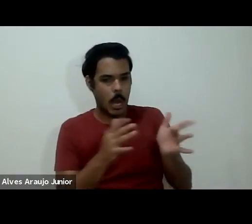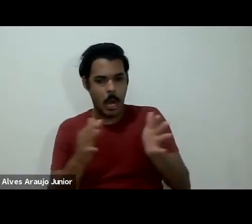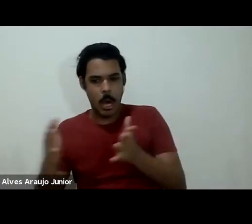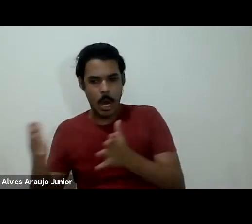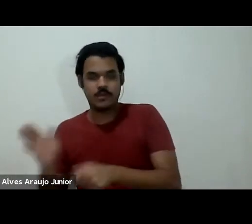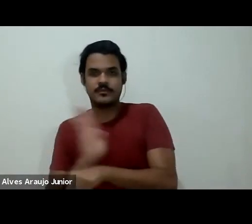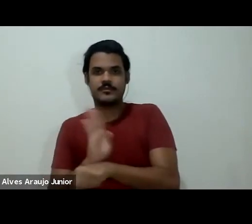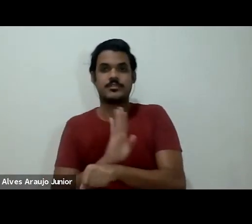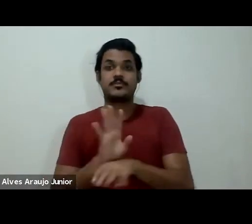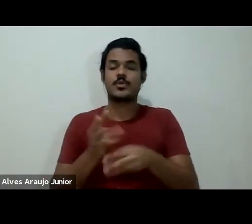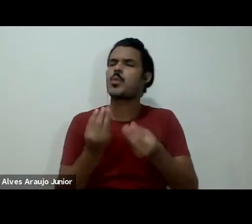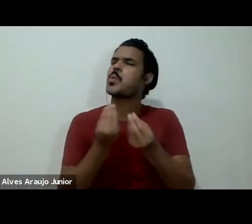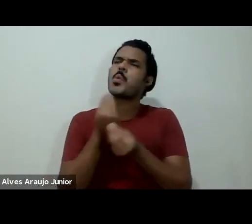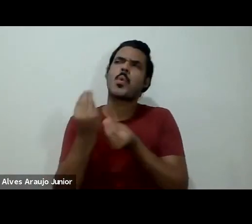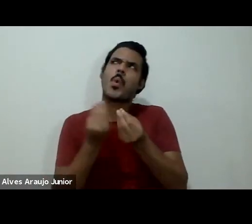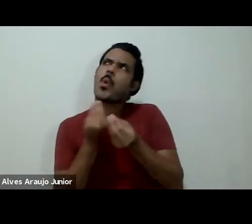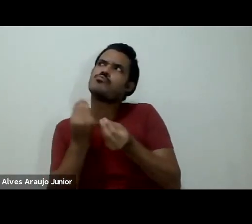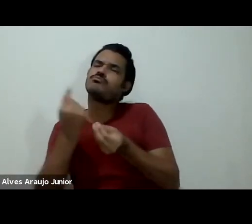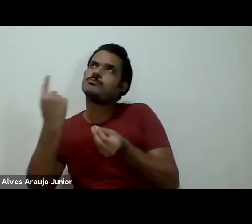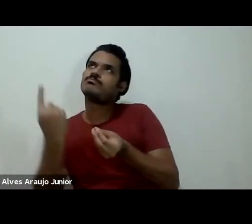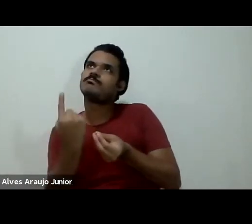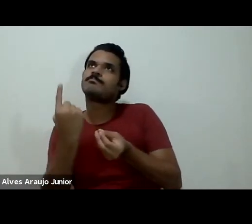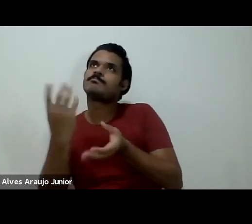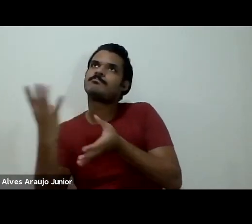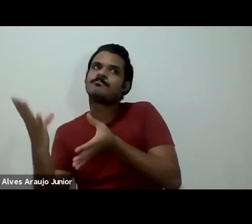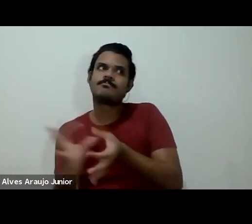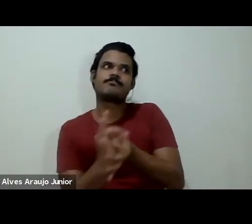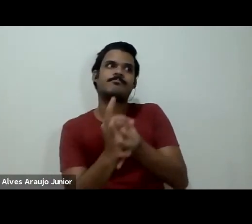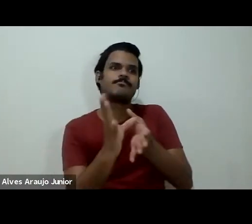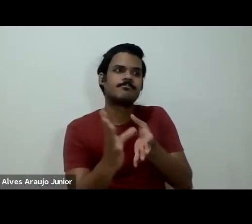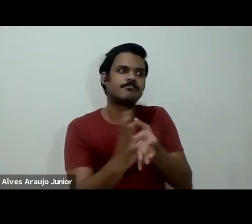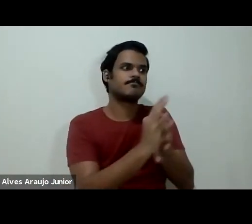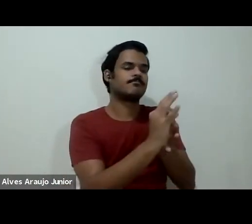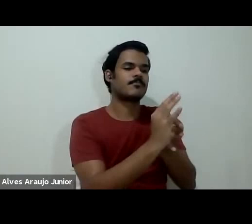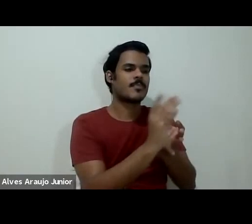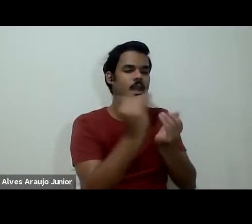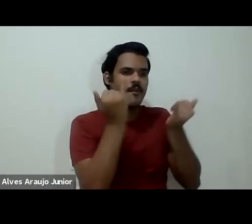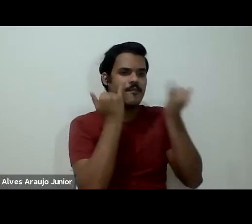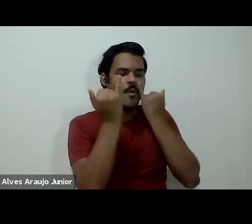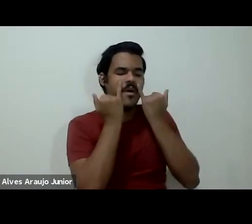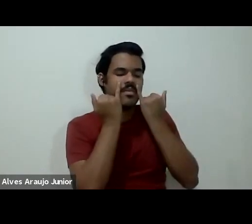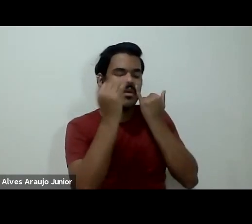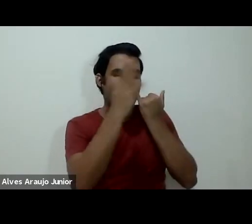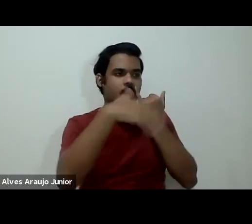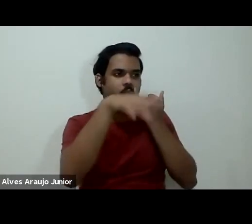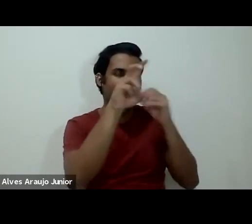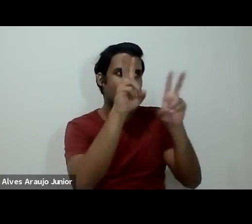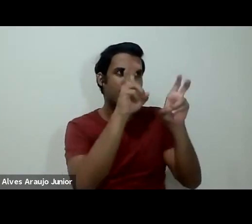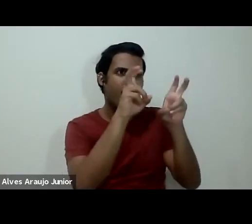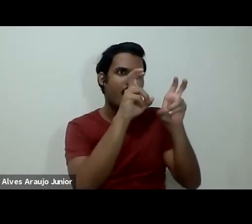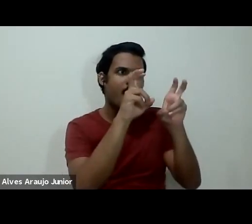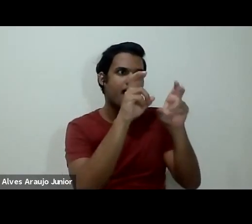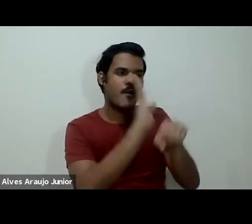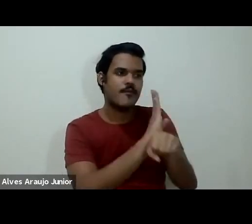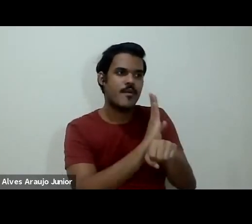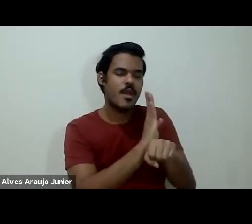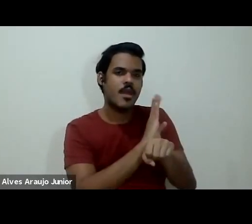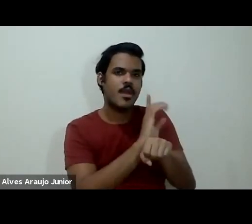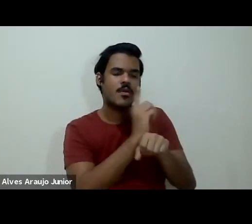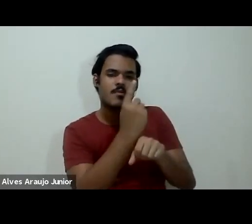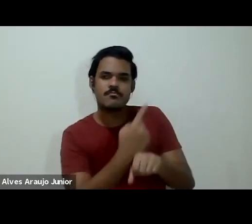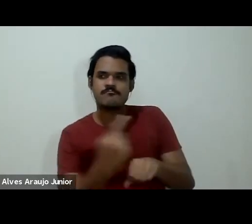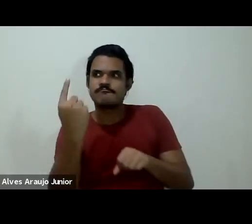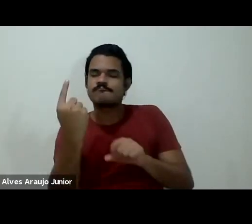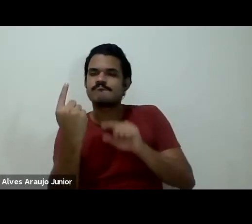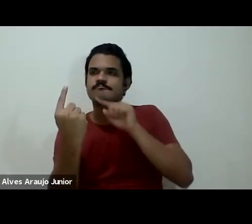você conciliar a importância de você colocar essa informação sobre o filme e